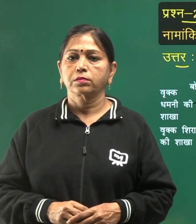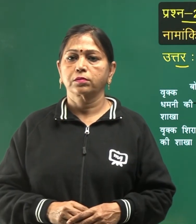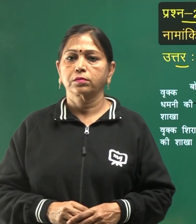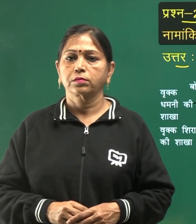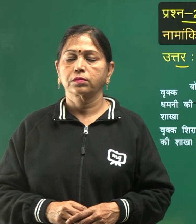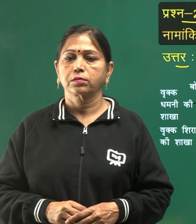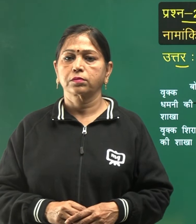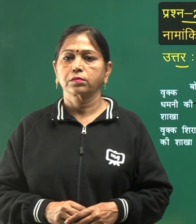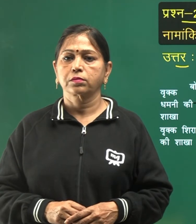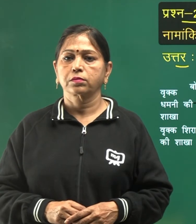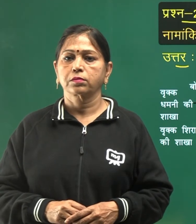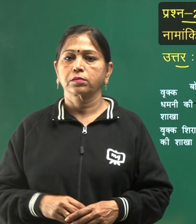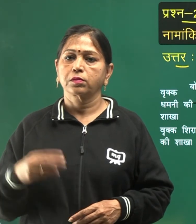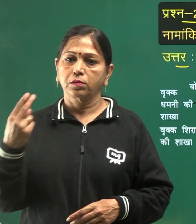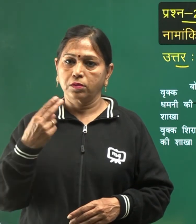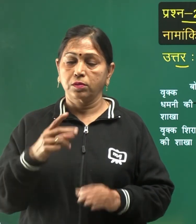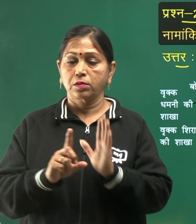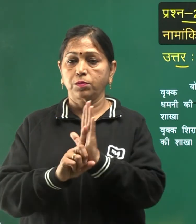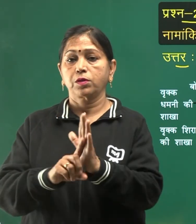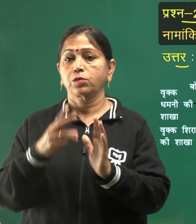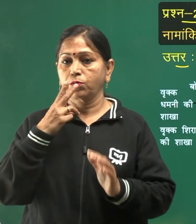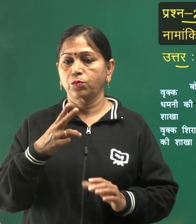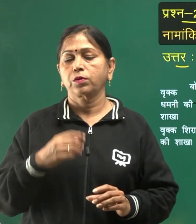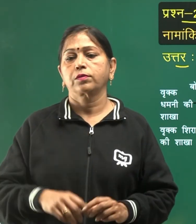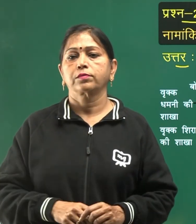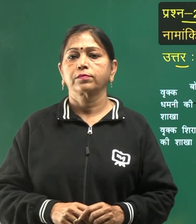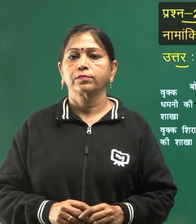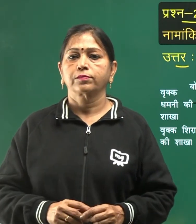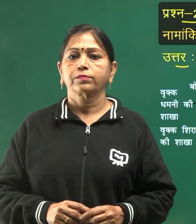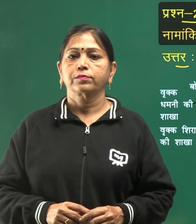जैसा कि आपको चित्र में दिखाया है,